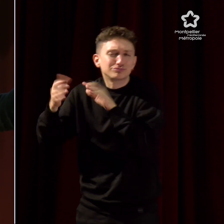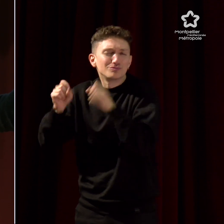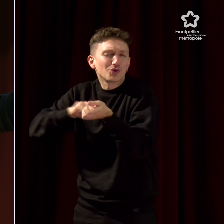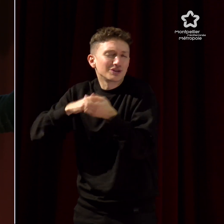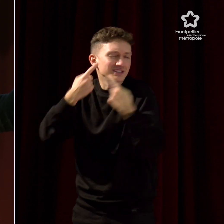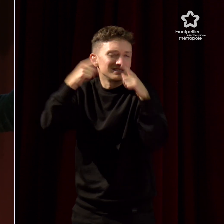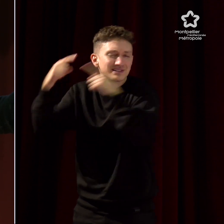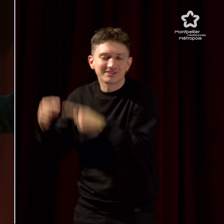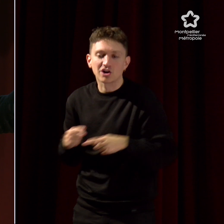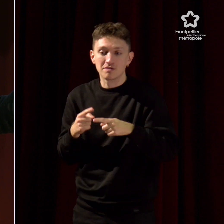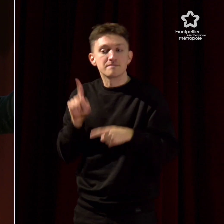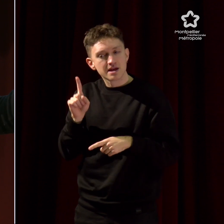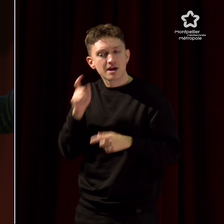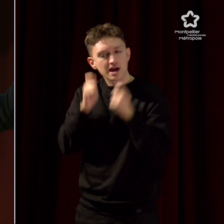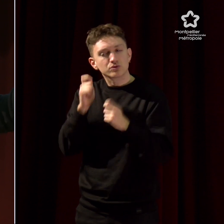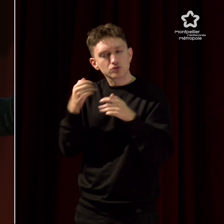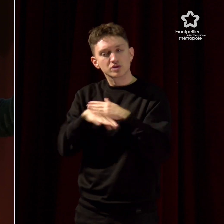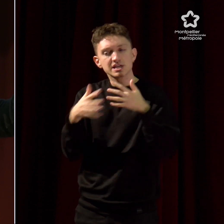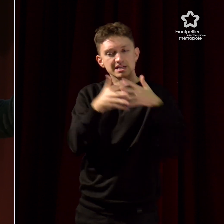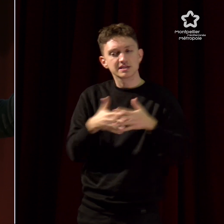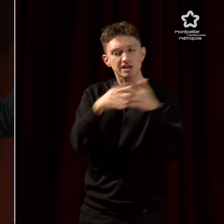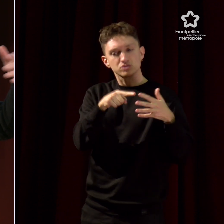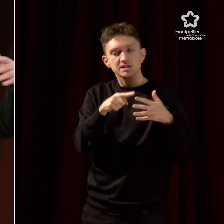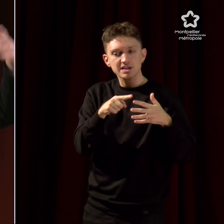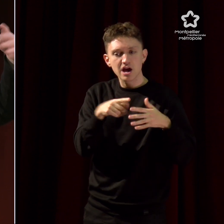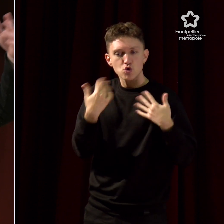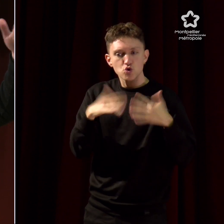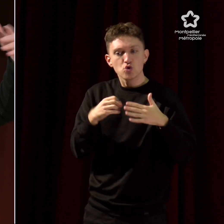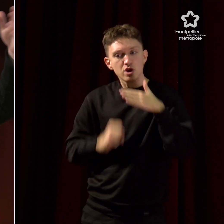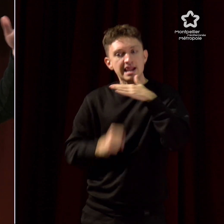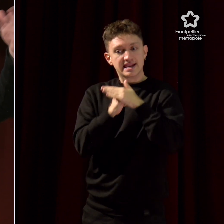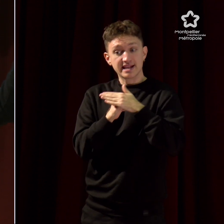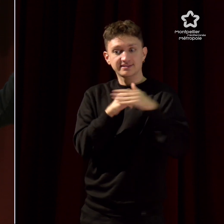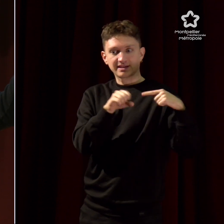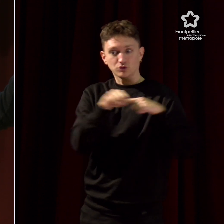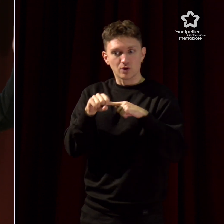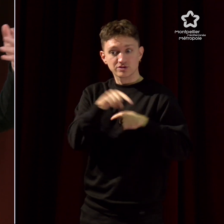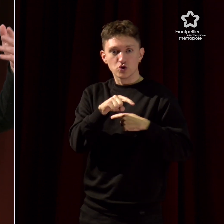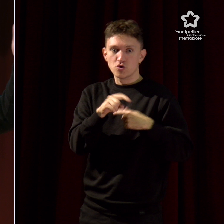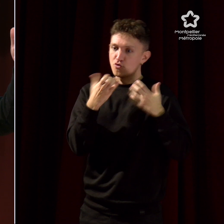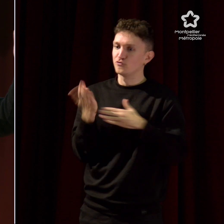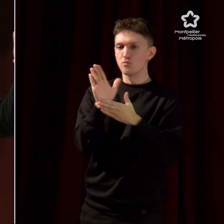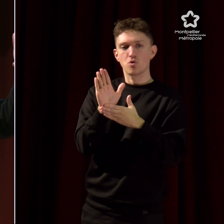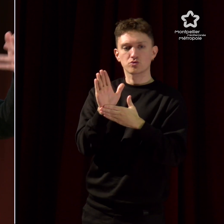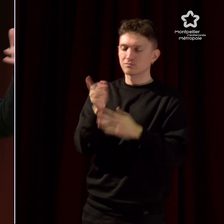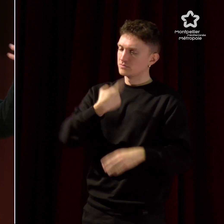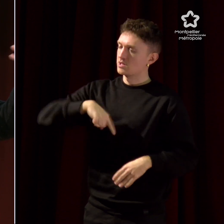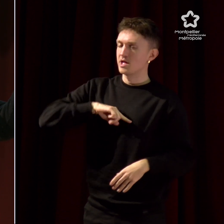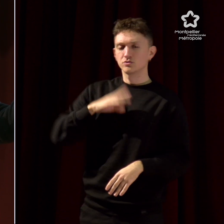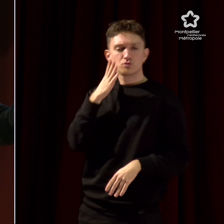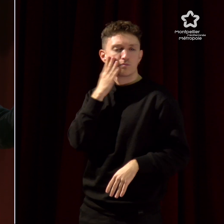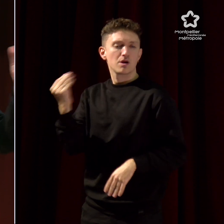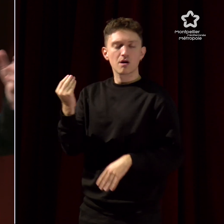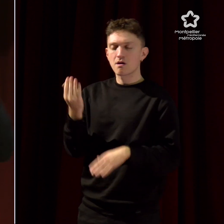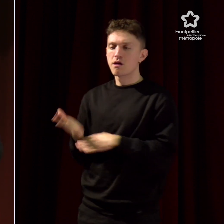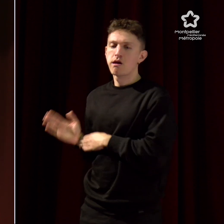droite, alt-right aux États-Unis, pour mettre en évidence une européanitude, je veux dire qu'ils vont